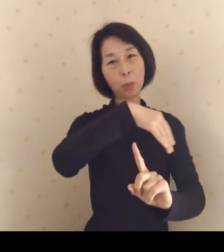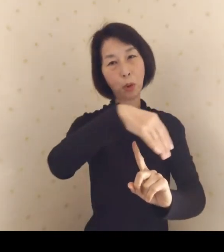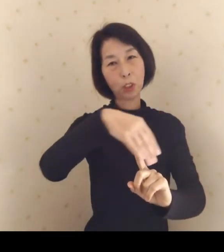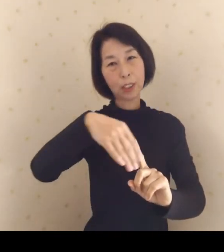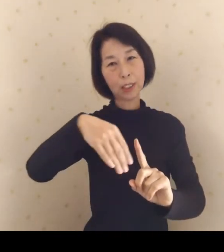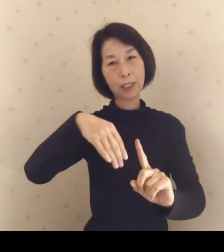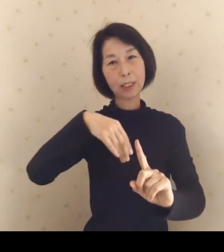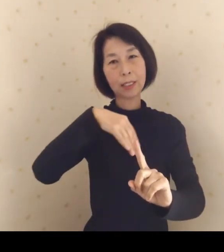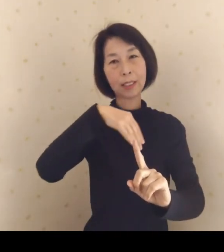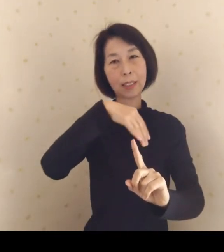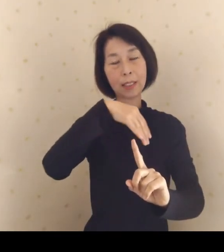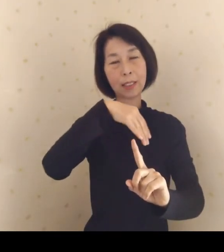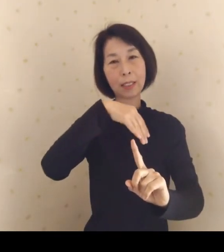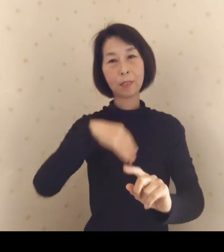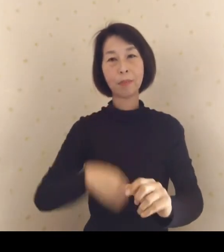ひとりぼっち。